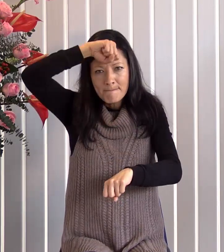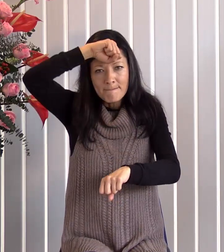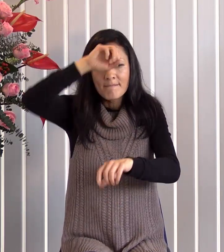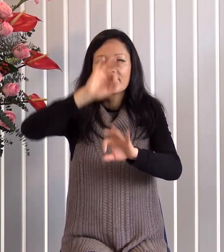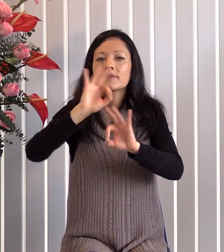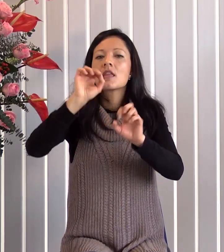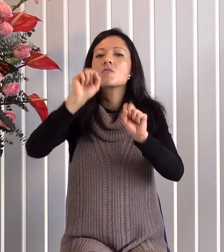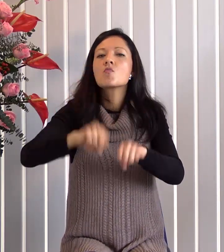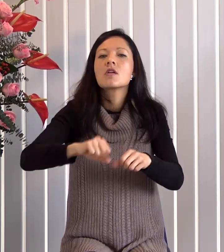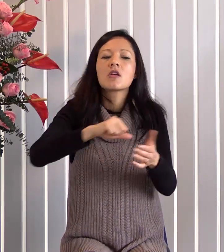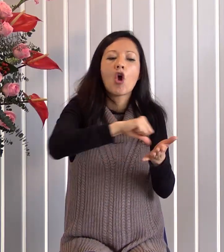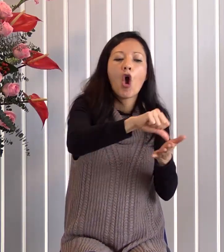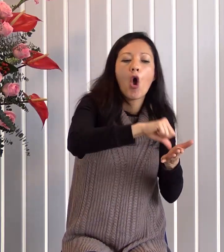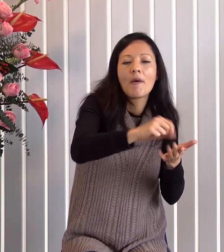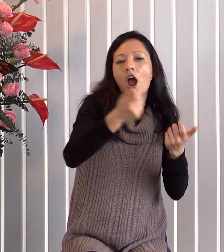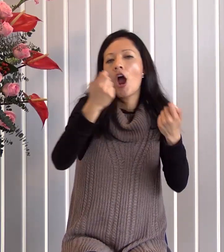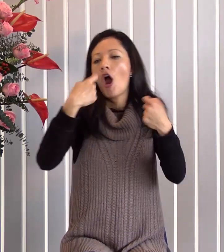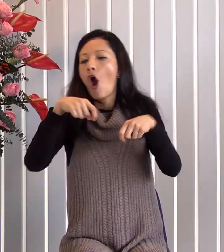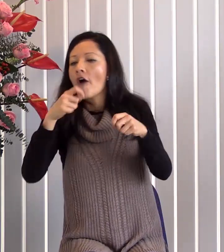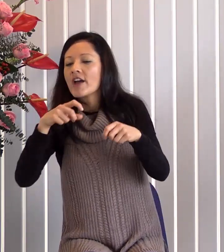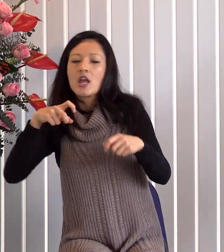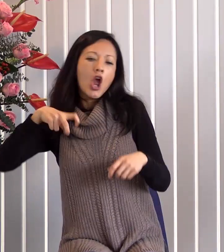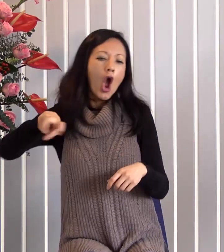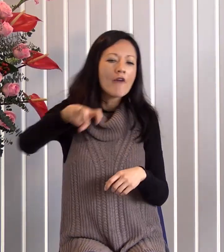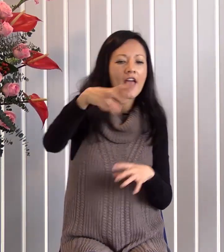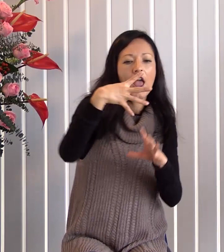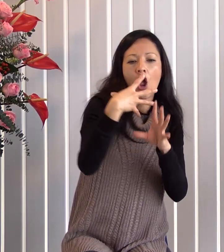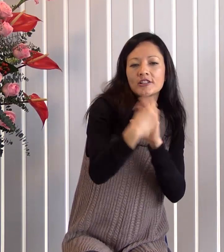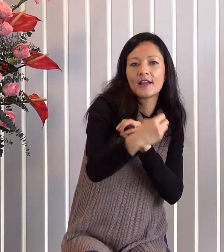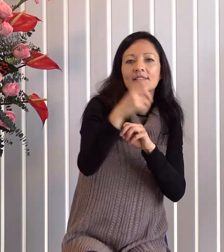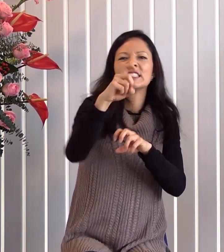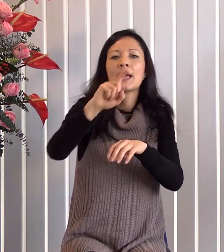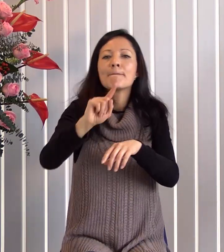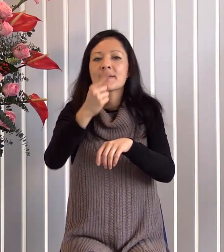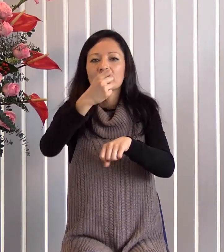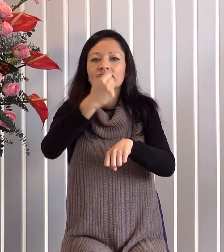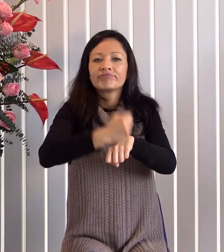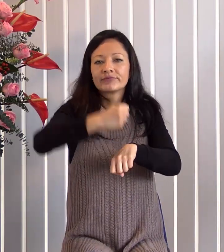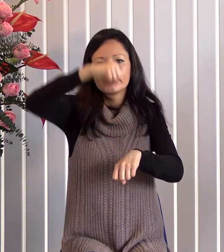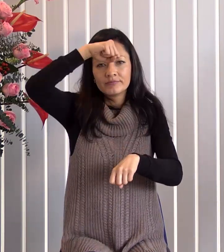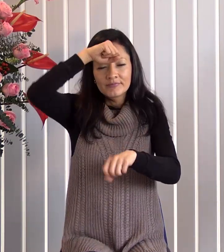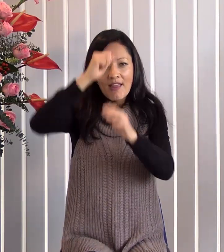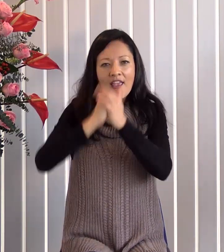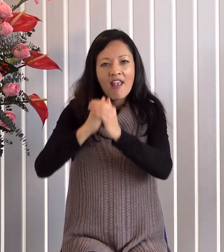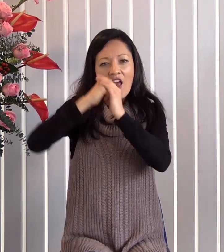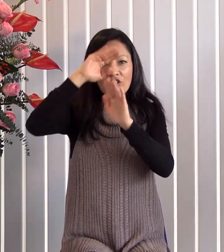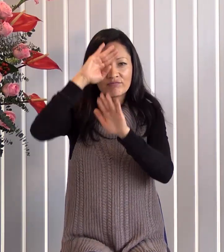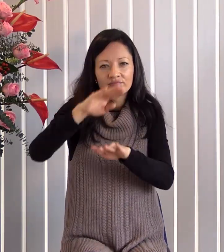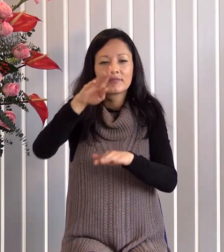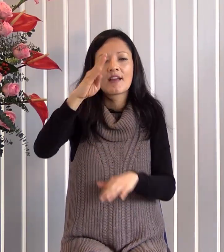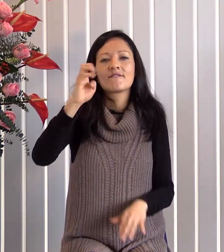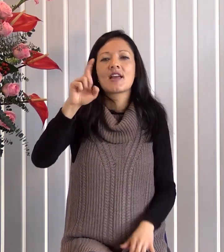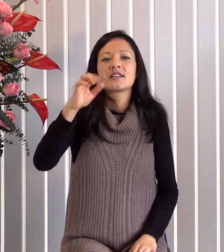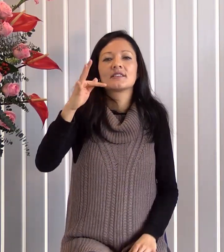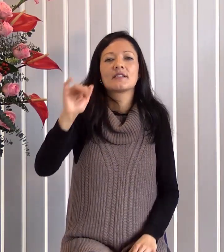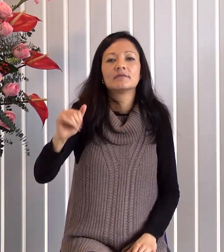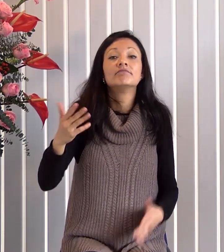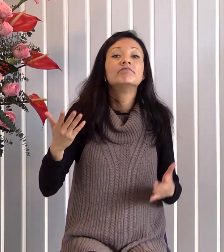vender, ni viajar ni desplazarse, si no tenía la marca de la bestia y no adoraba a la bestia y a su